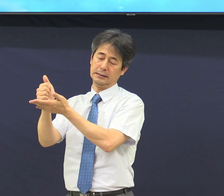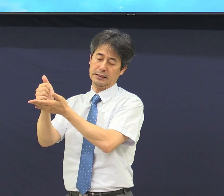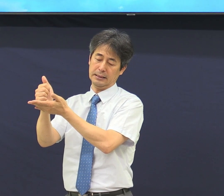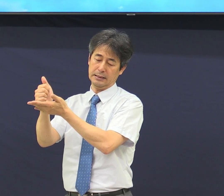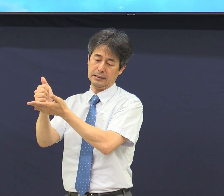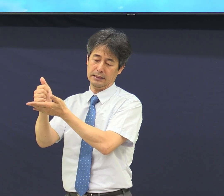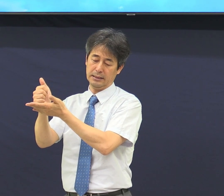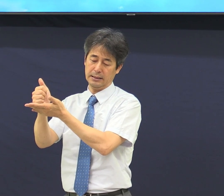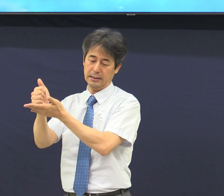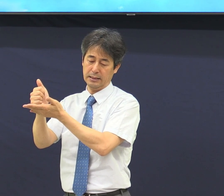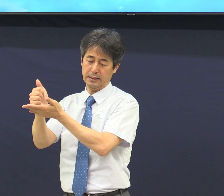여호와시니라.